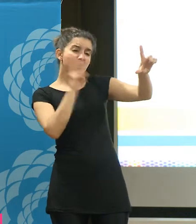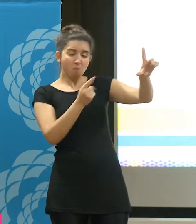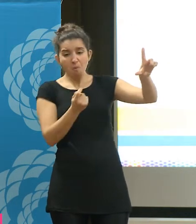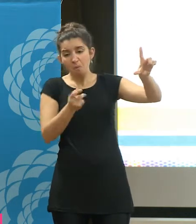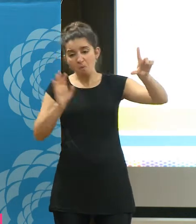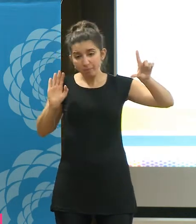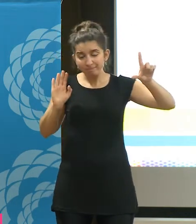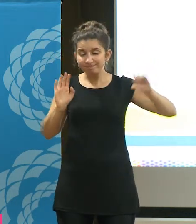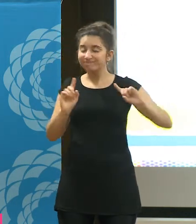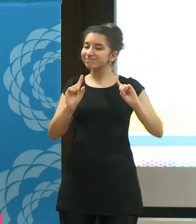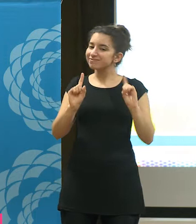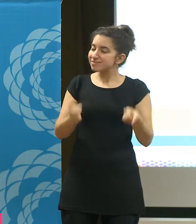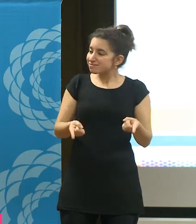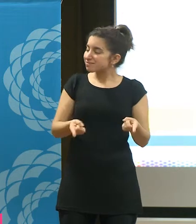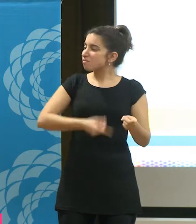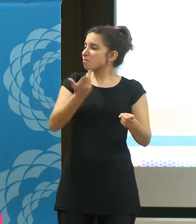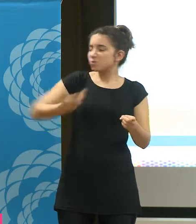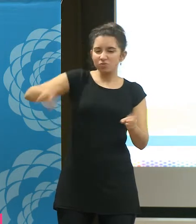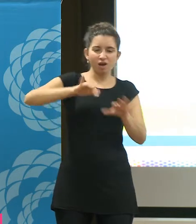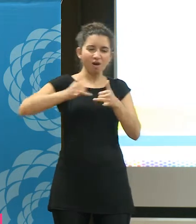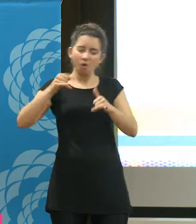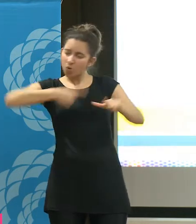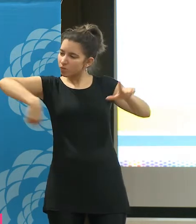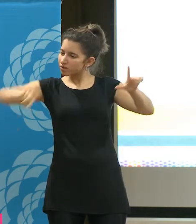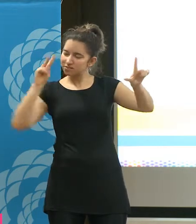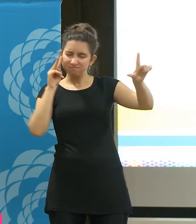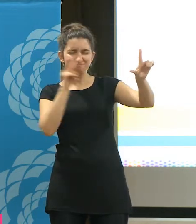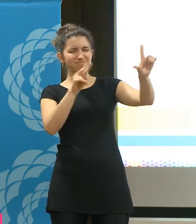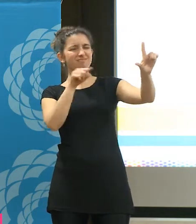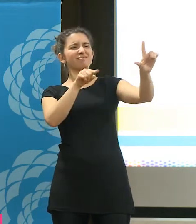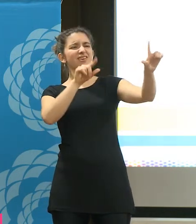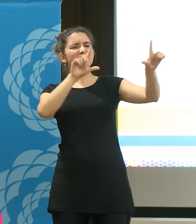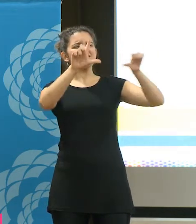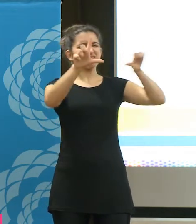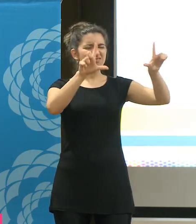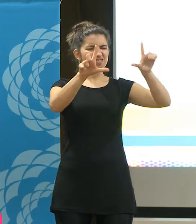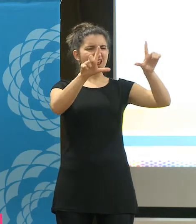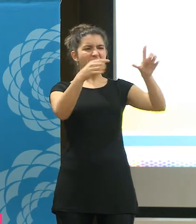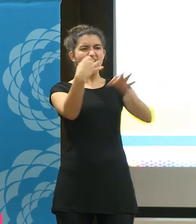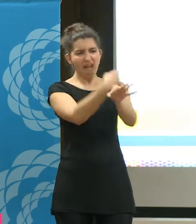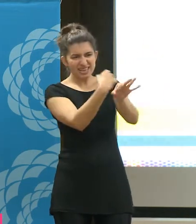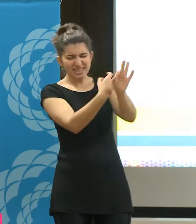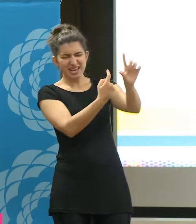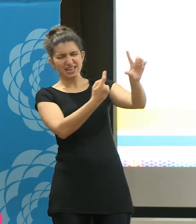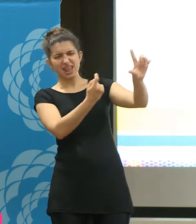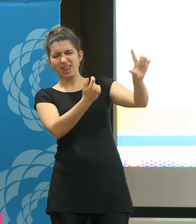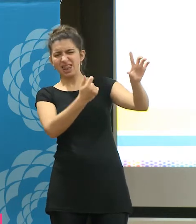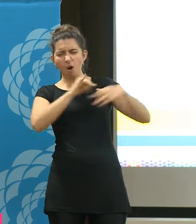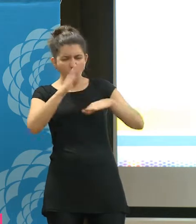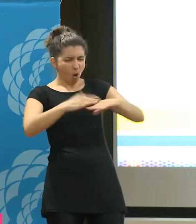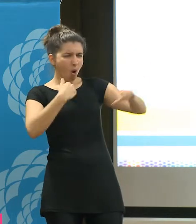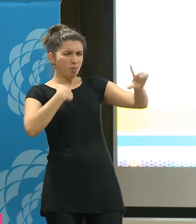Sin embargo, es muy alto el porcentaje de estudiantes que opinan que la televisión no ayuda a conocer temas que son importantes para